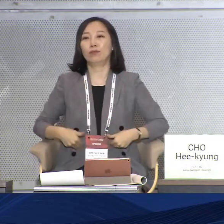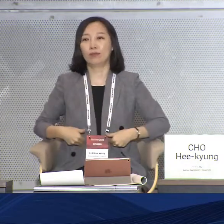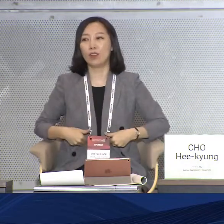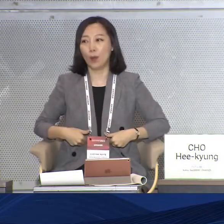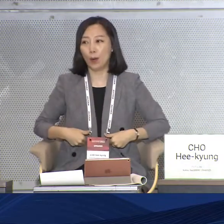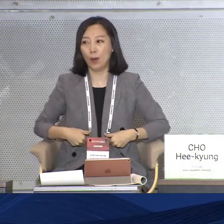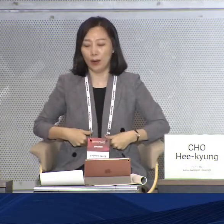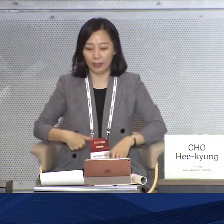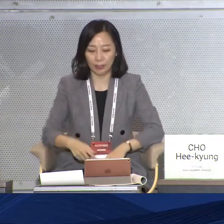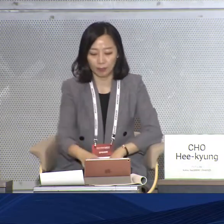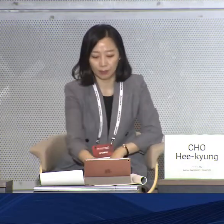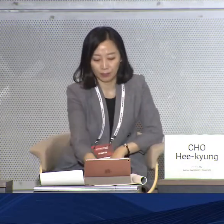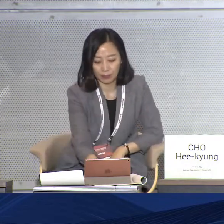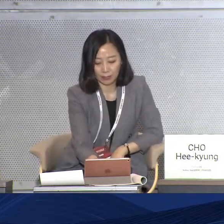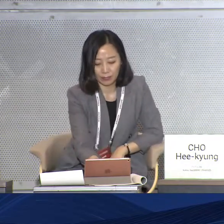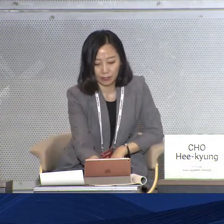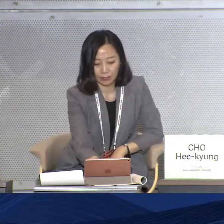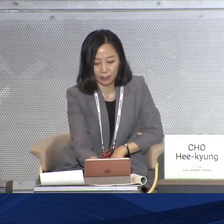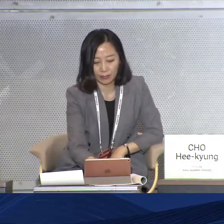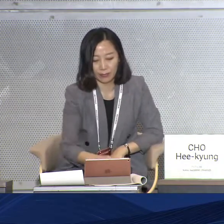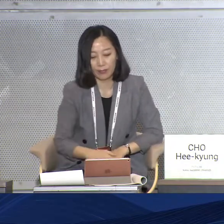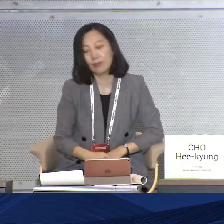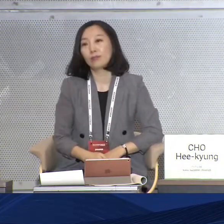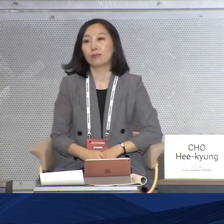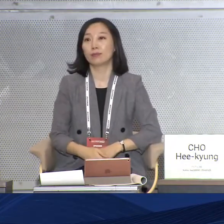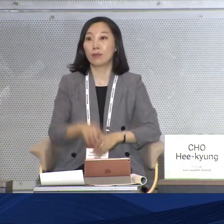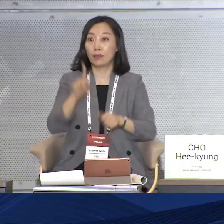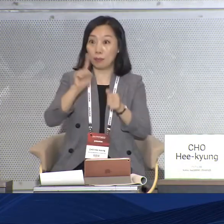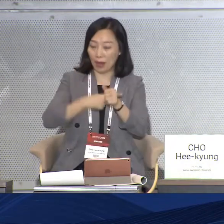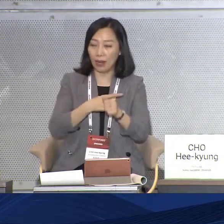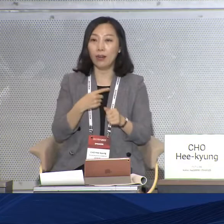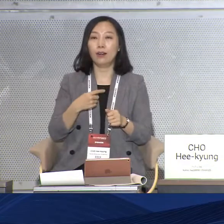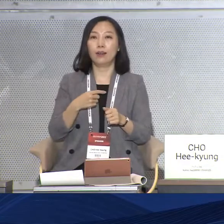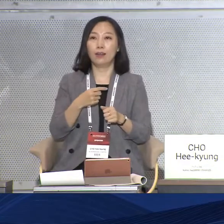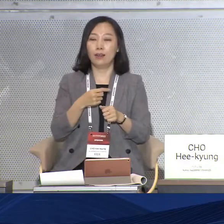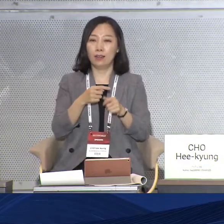통역의 전문성을 함양할 필요가 있습니다.